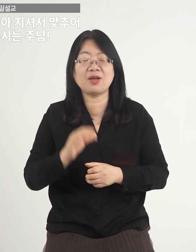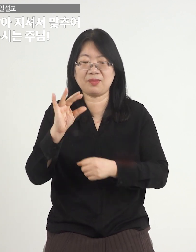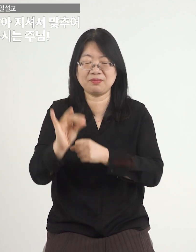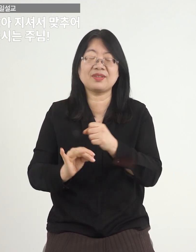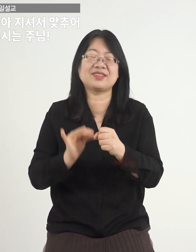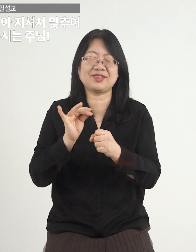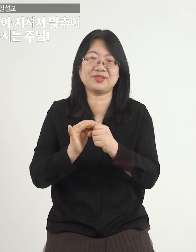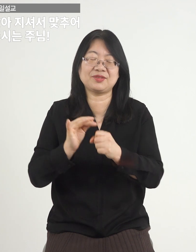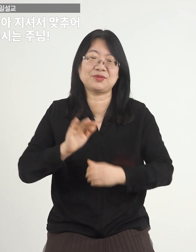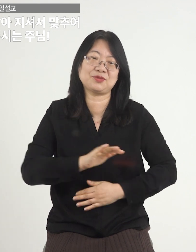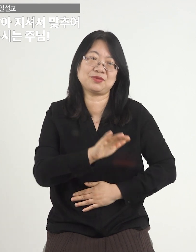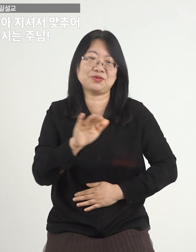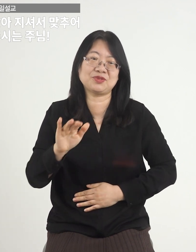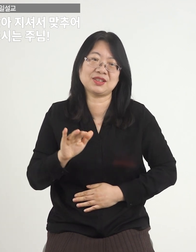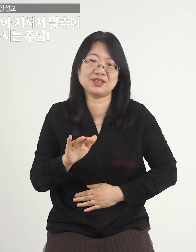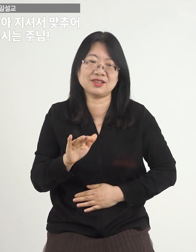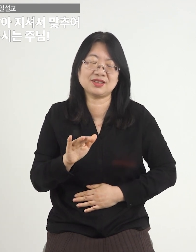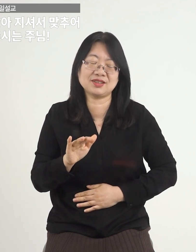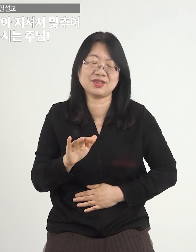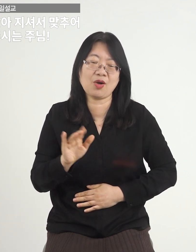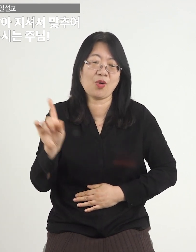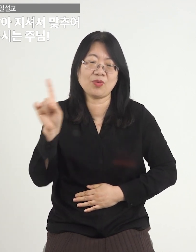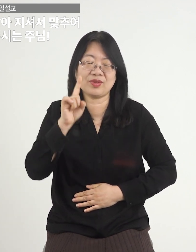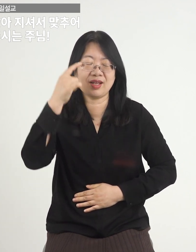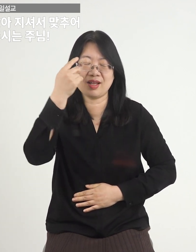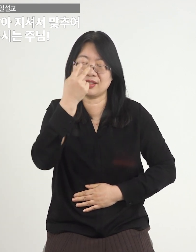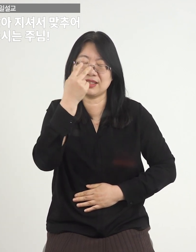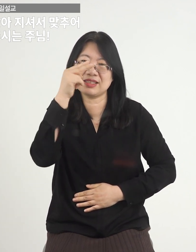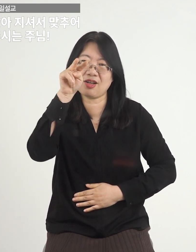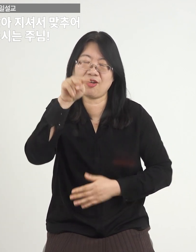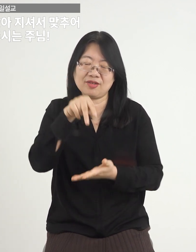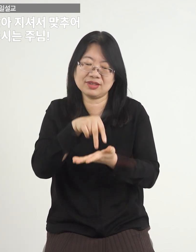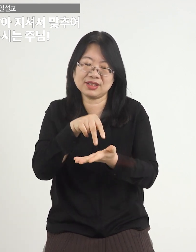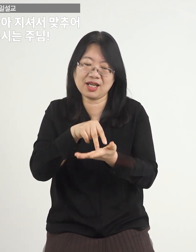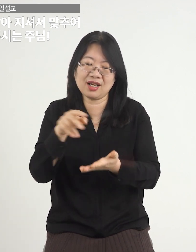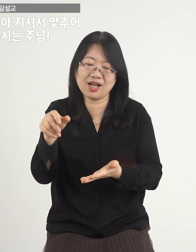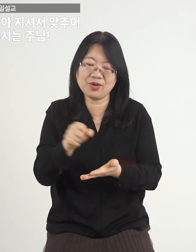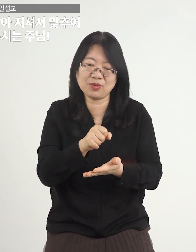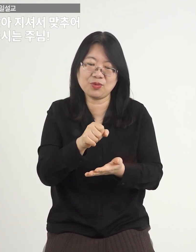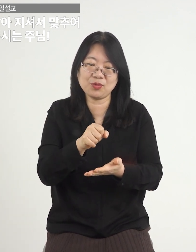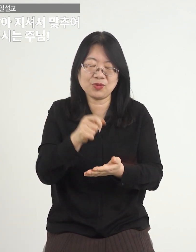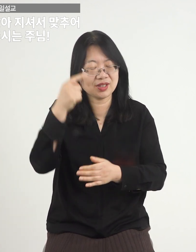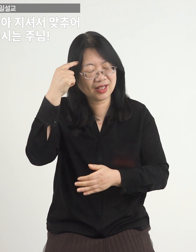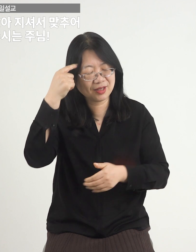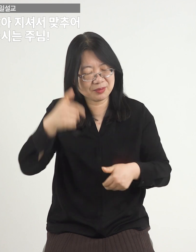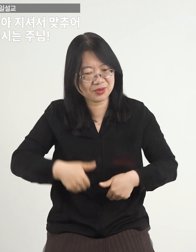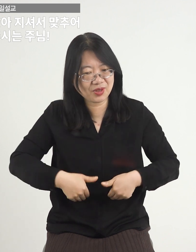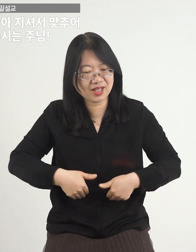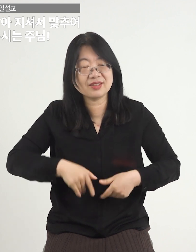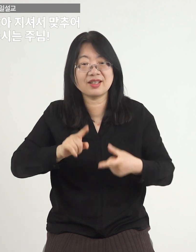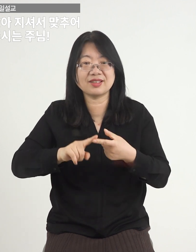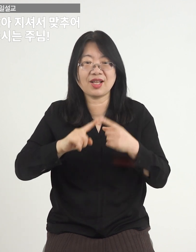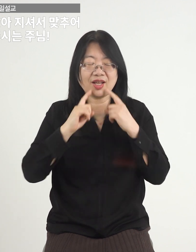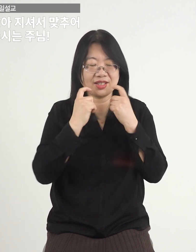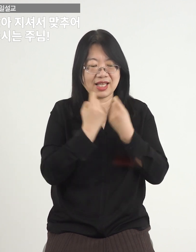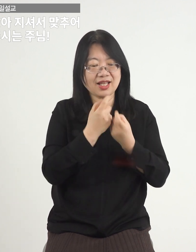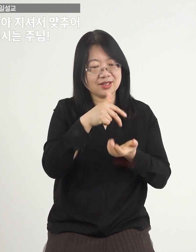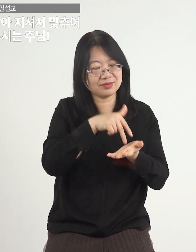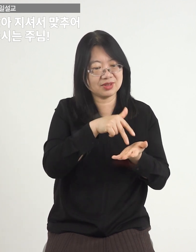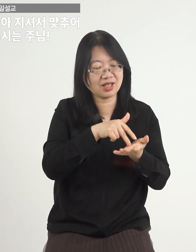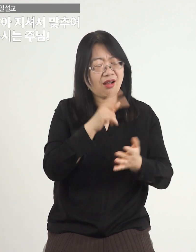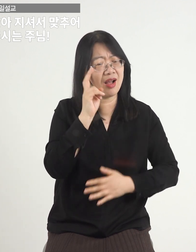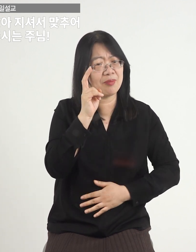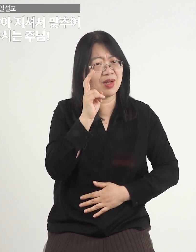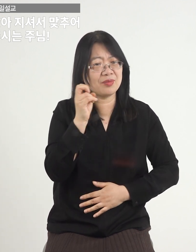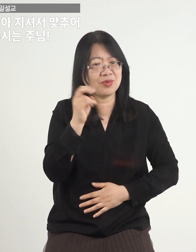100년을 우리는 어떤 시선에서 바라봐야 될 것인가? 이것은 개인적인 시선일 수도